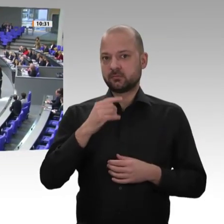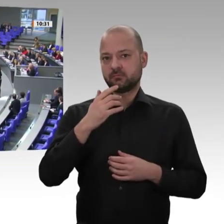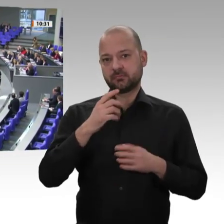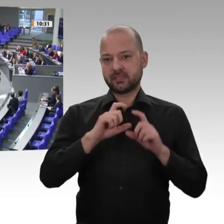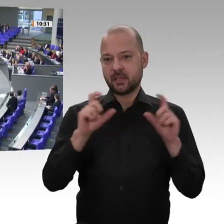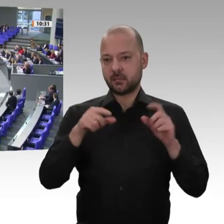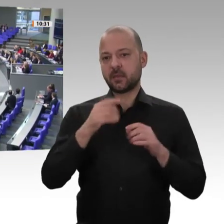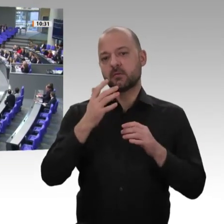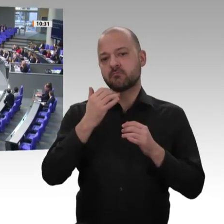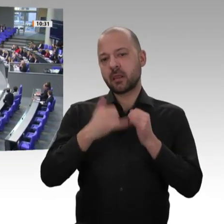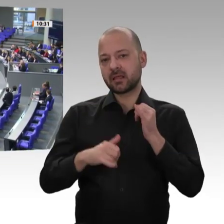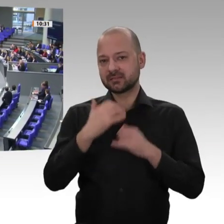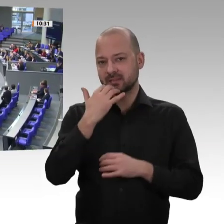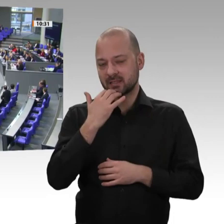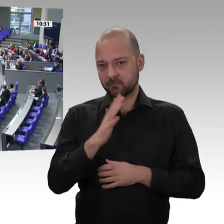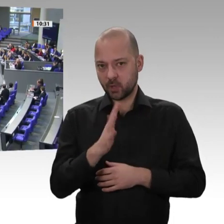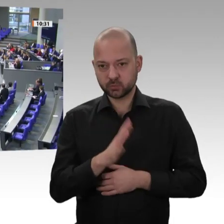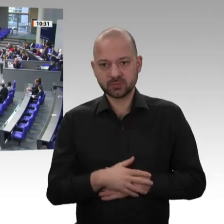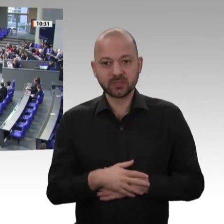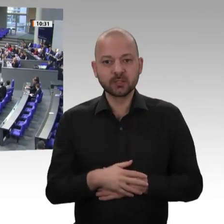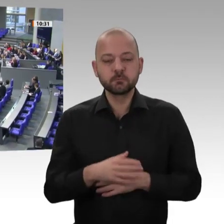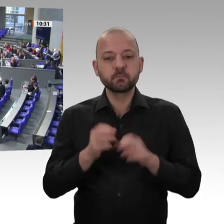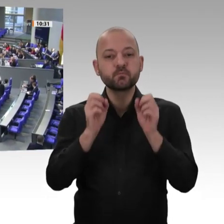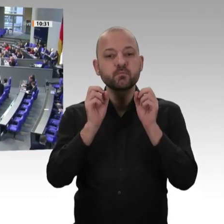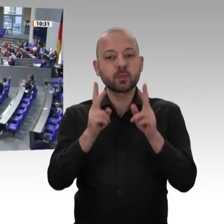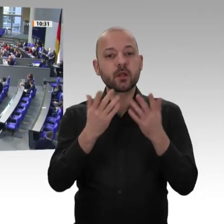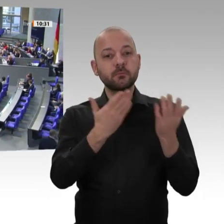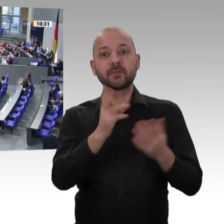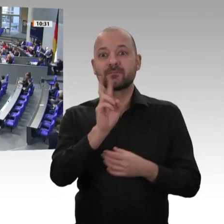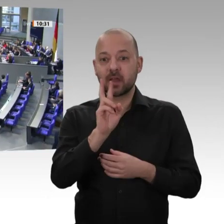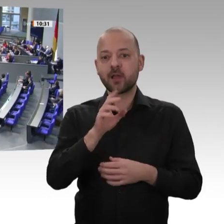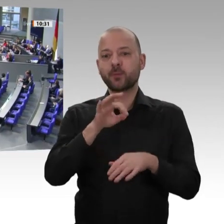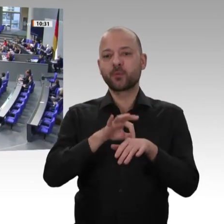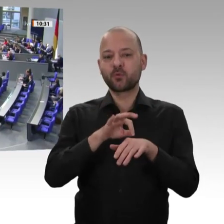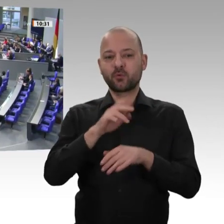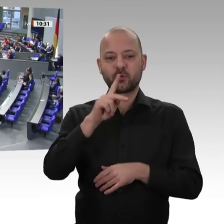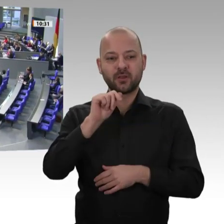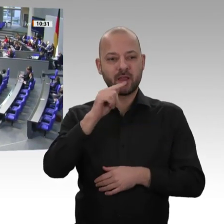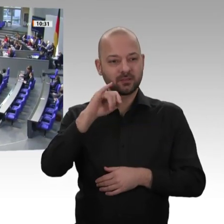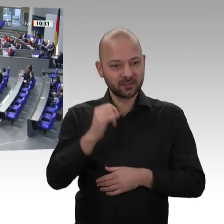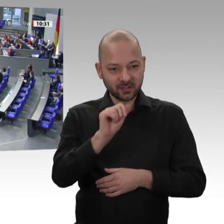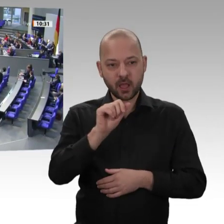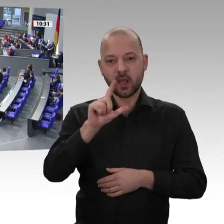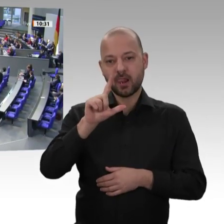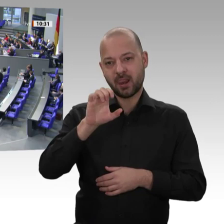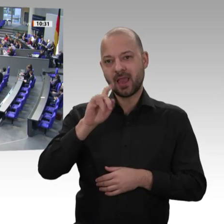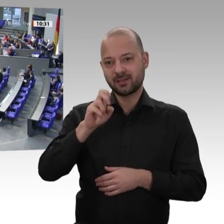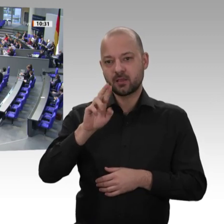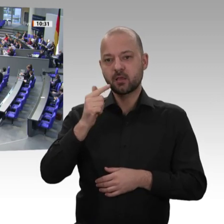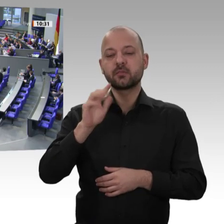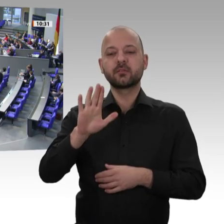Sehr geehrter Herr Präsident, liebe Kolleginnen und Kollegen, mein Sohn soll nicht umsonst gestorben